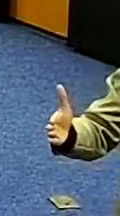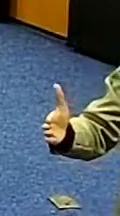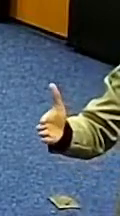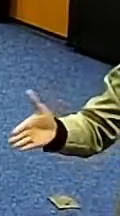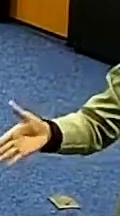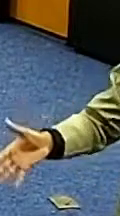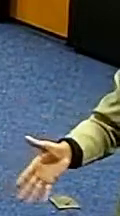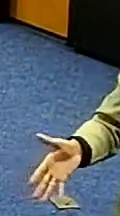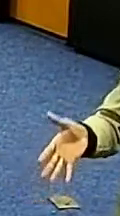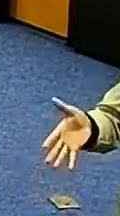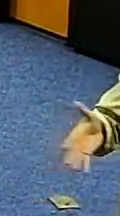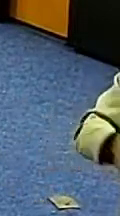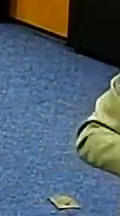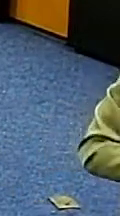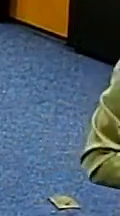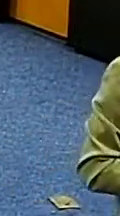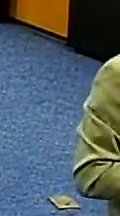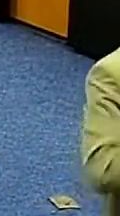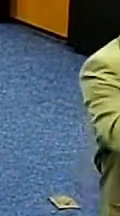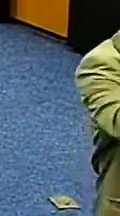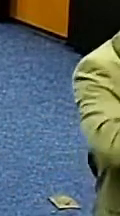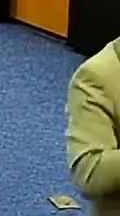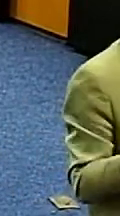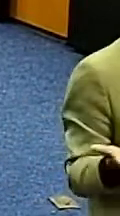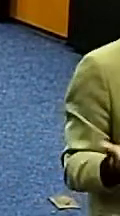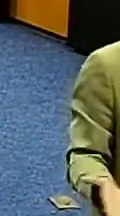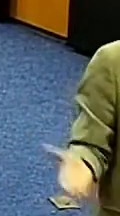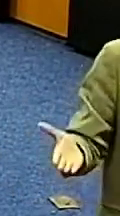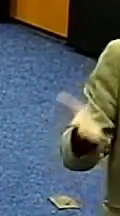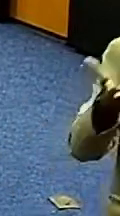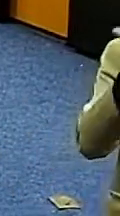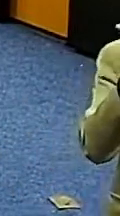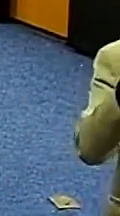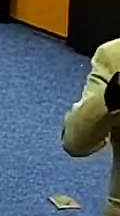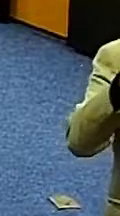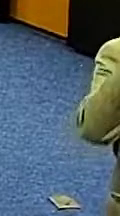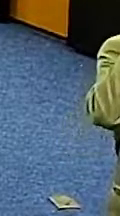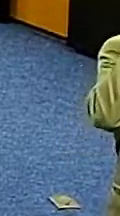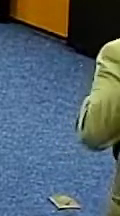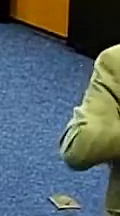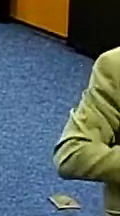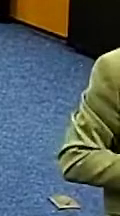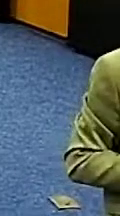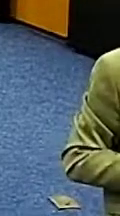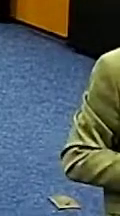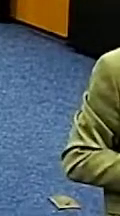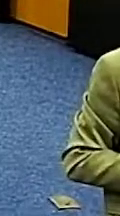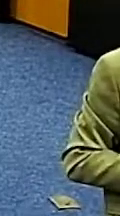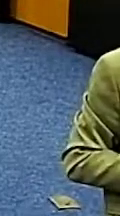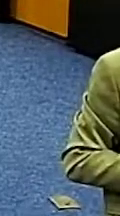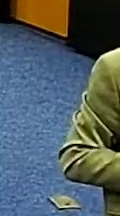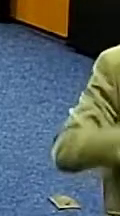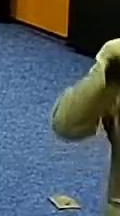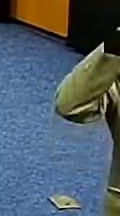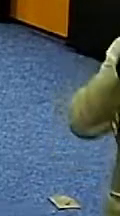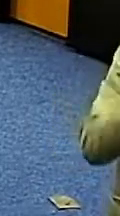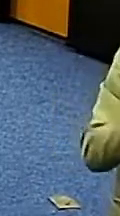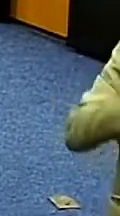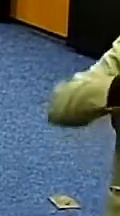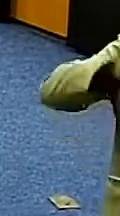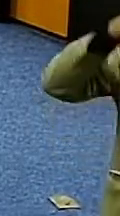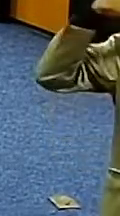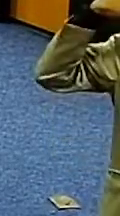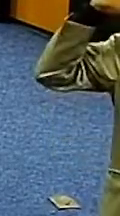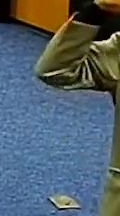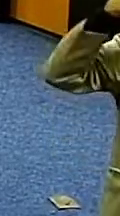aberto e eu só quero ser isso nada mais que isso realizamos muito e temos que